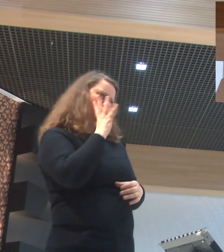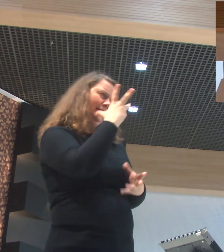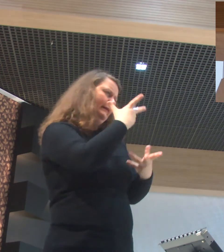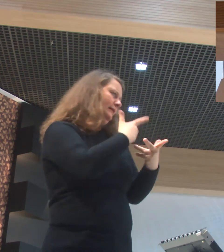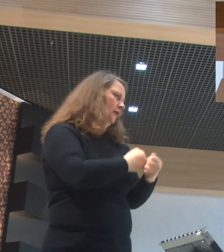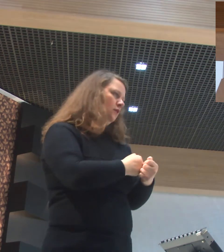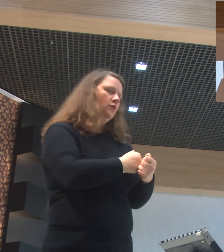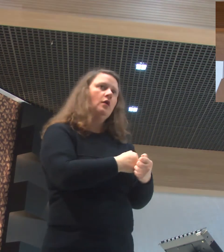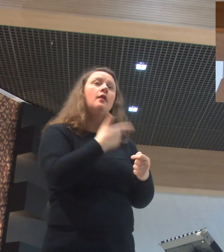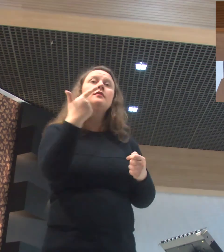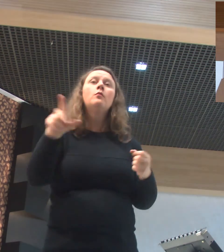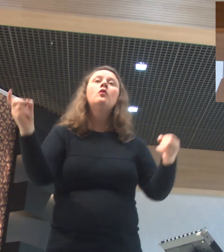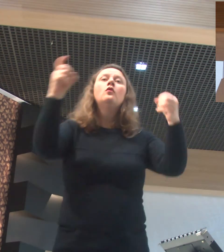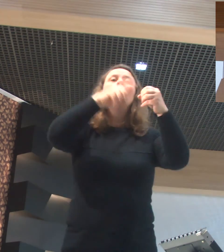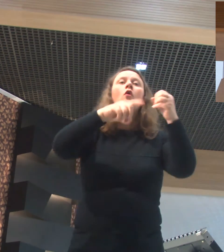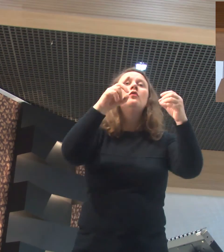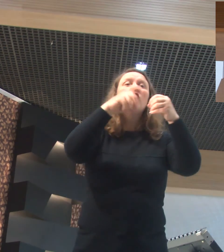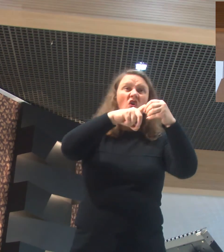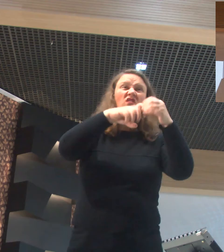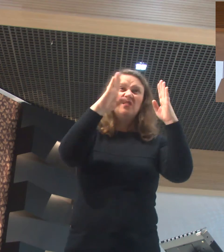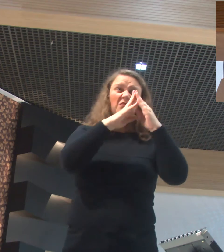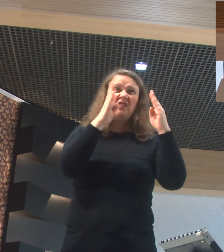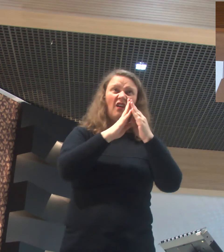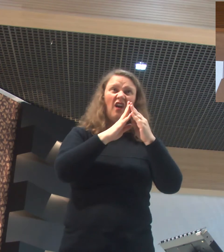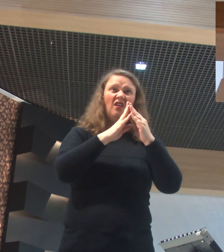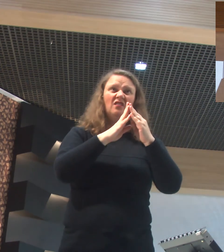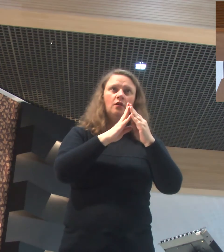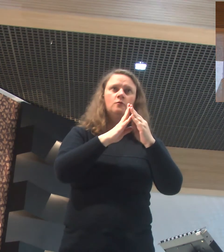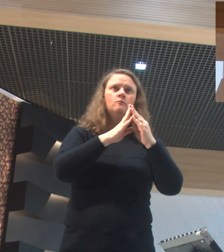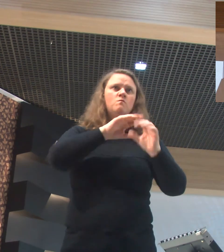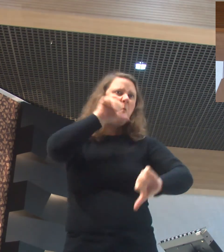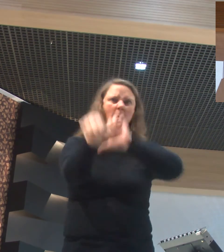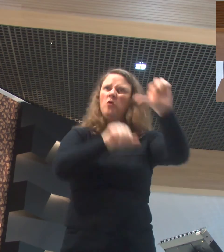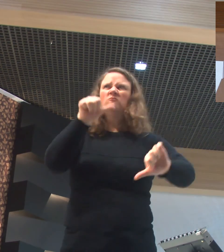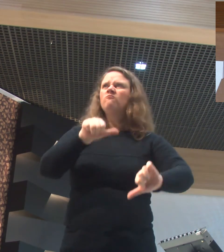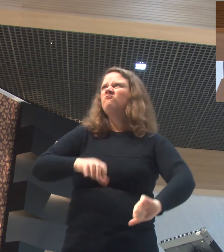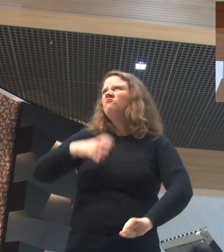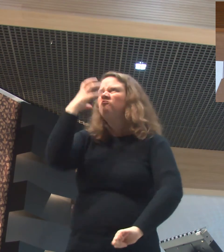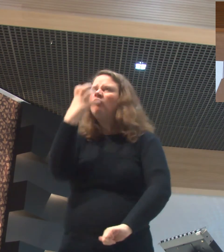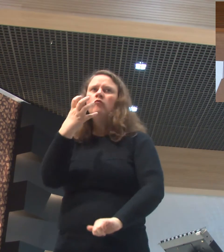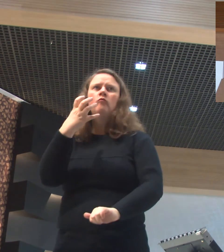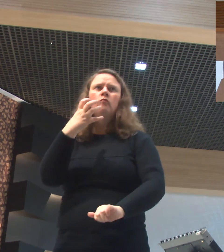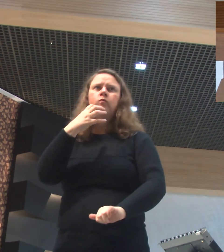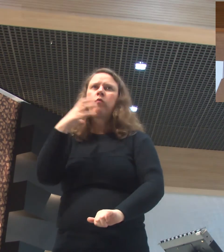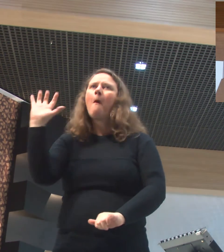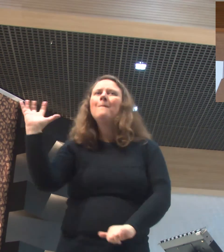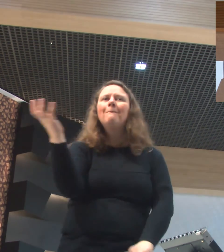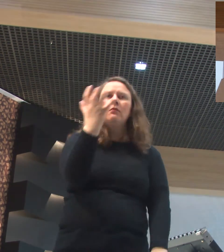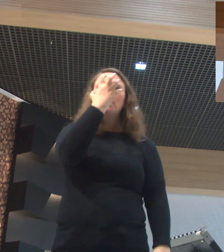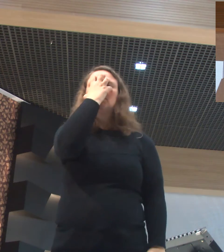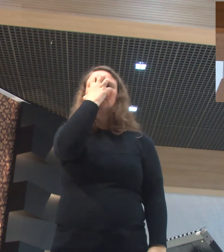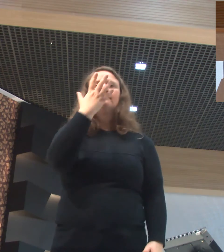aquilo mais. Então, hipocrisia, farisaísmo, acontece hoje.